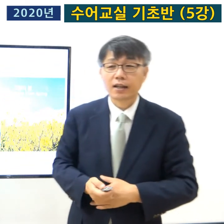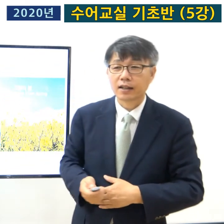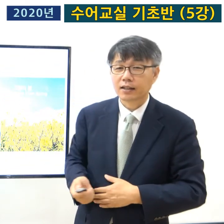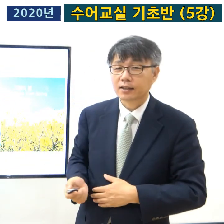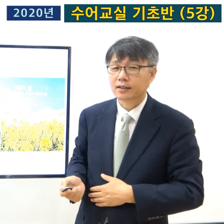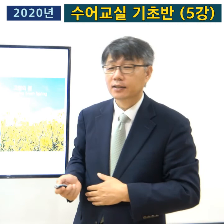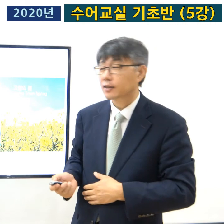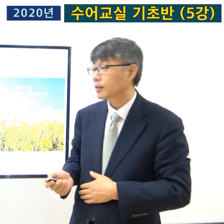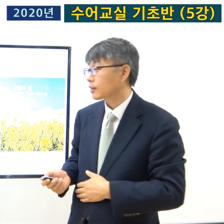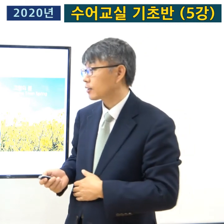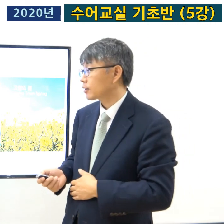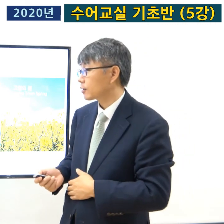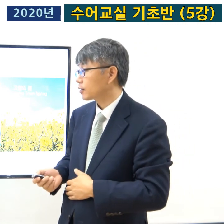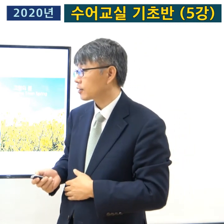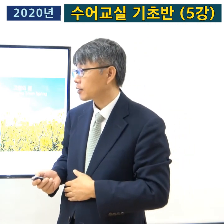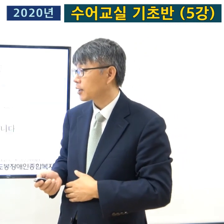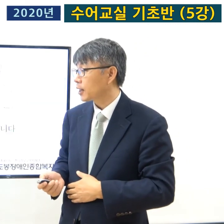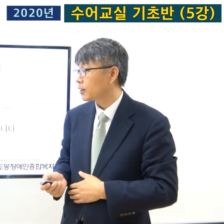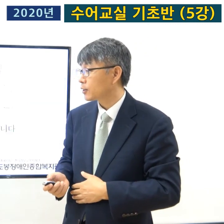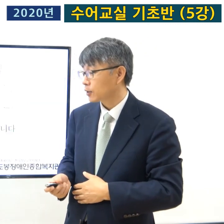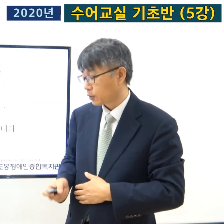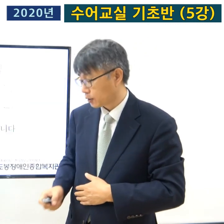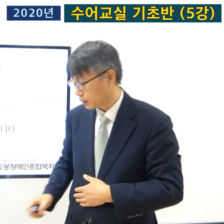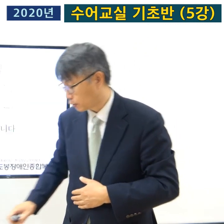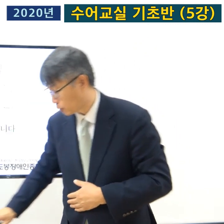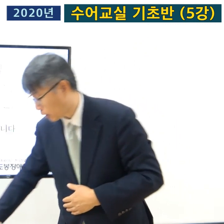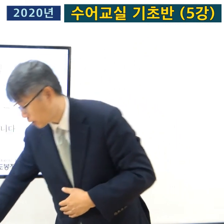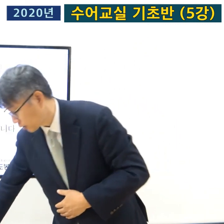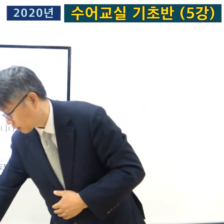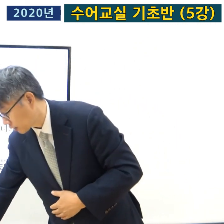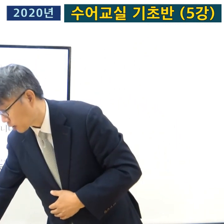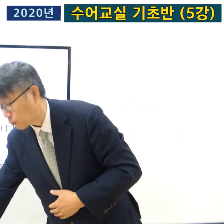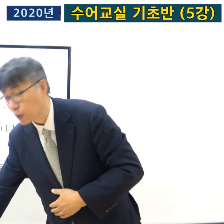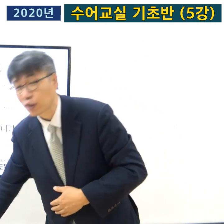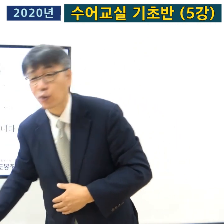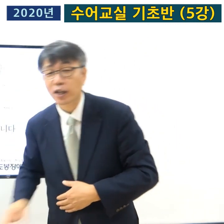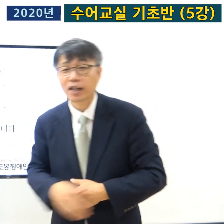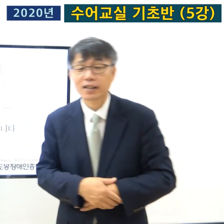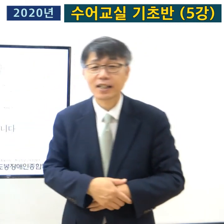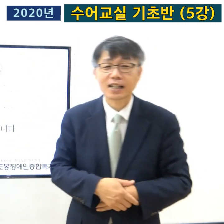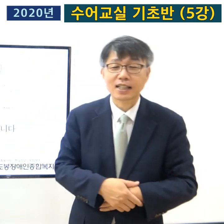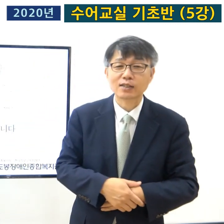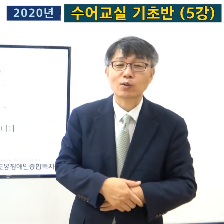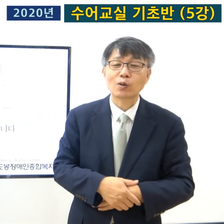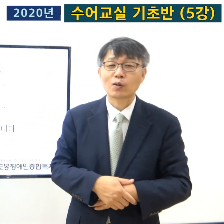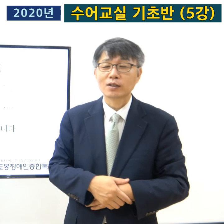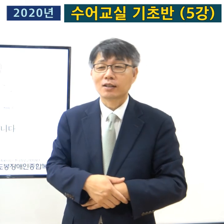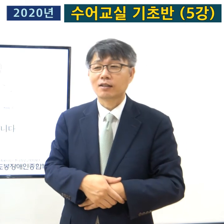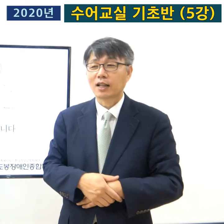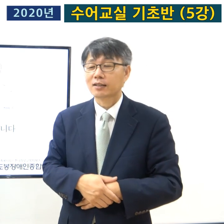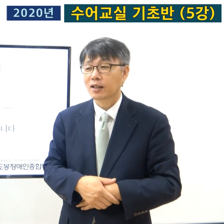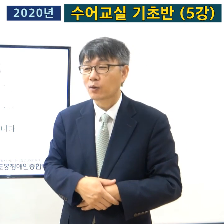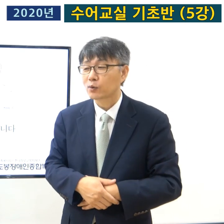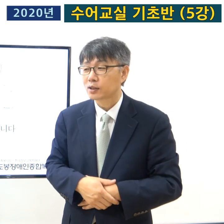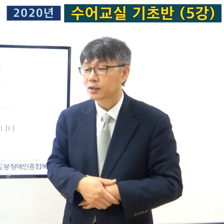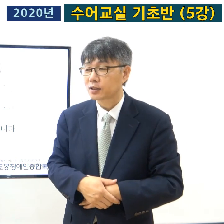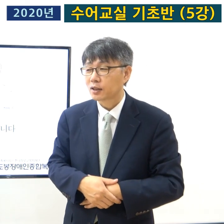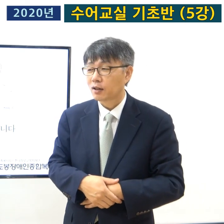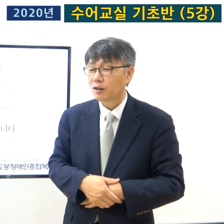네, 그 옛날 그 우리가 불렀던 노래 생각이 나죠. 나는데 오늘